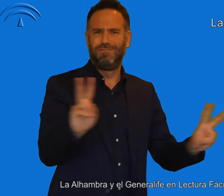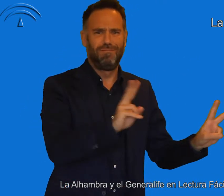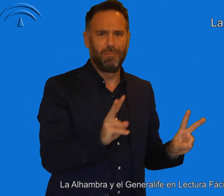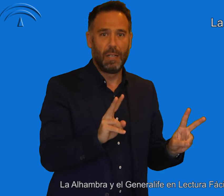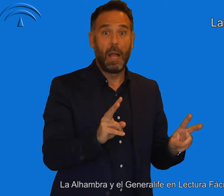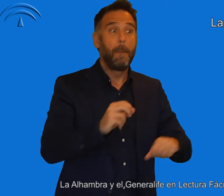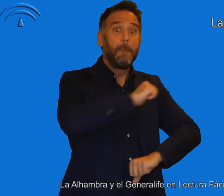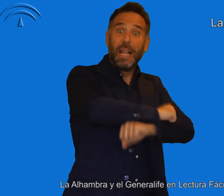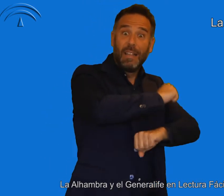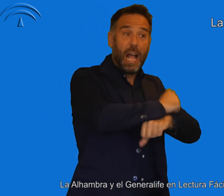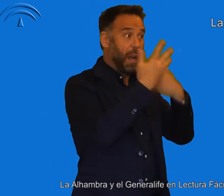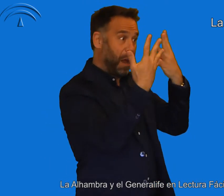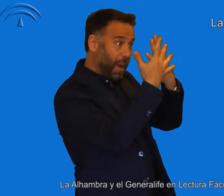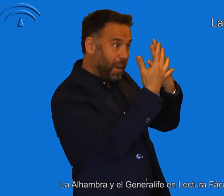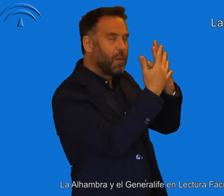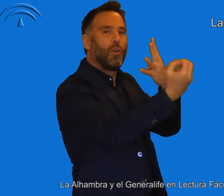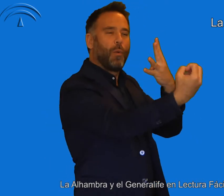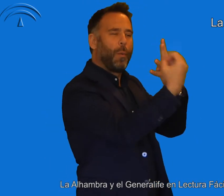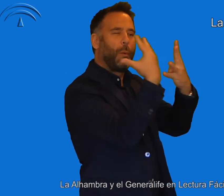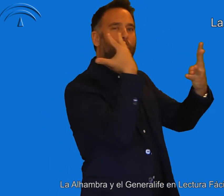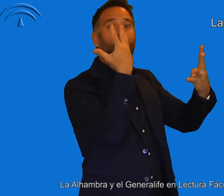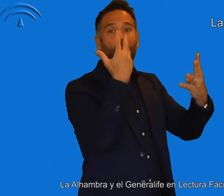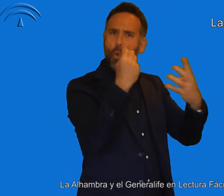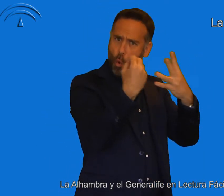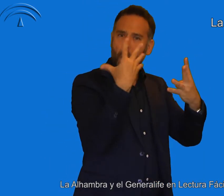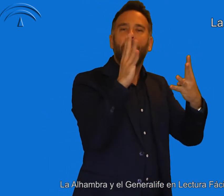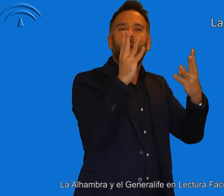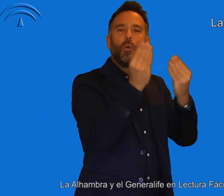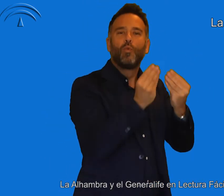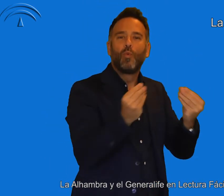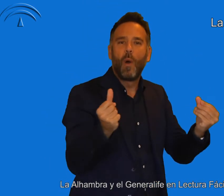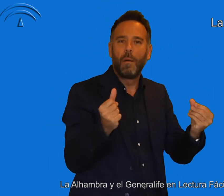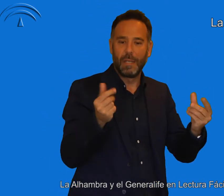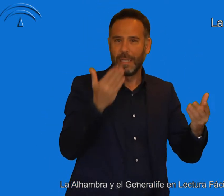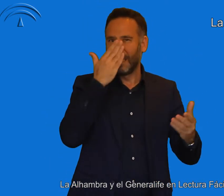de vivos colores. Las celosías de las ventanas cuelan la luz y la